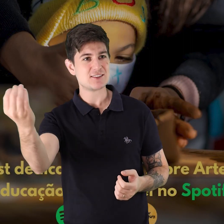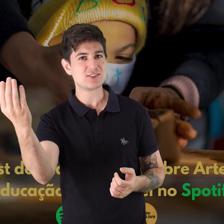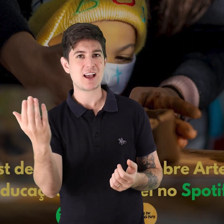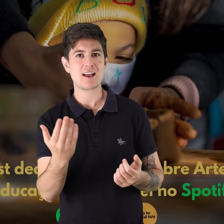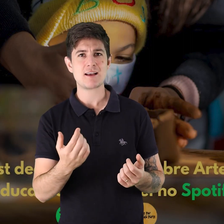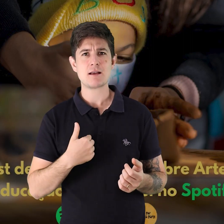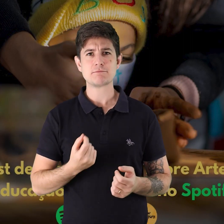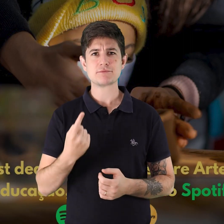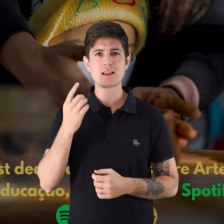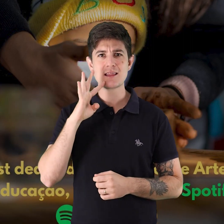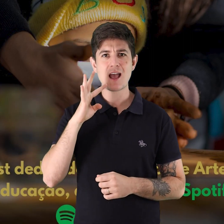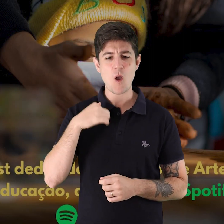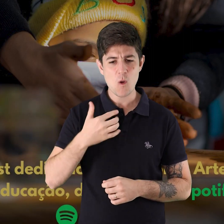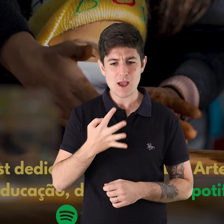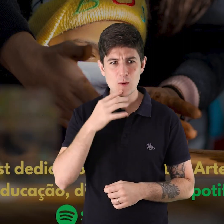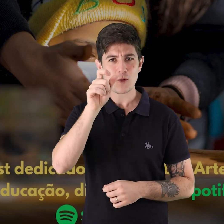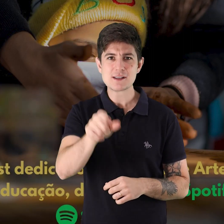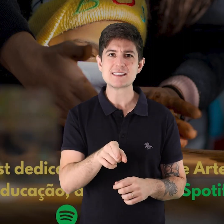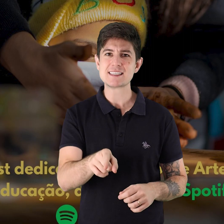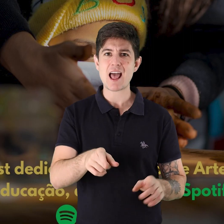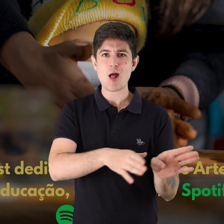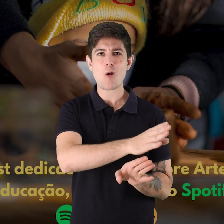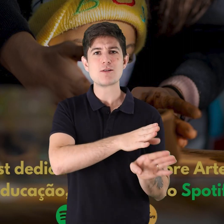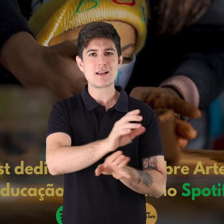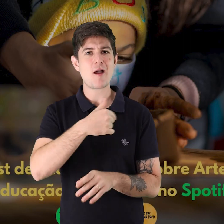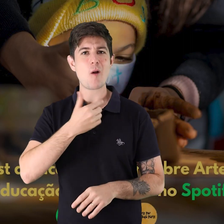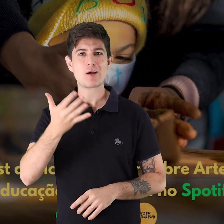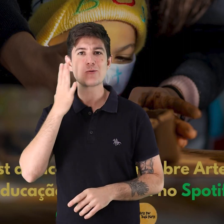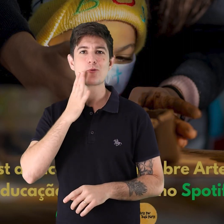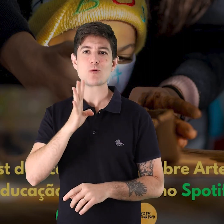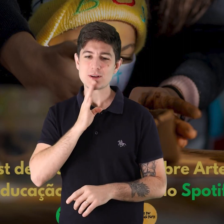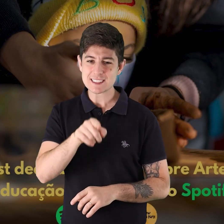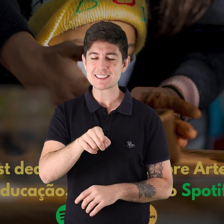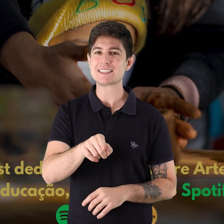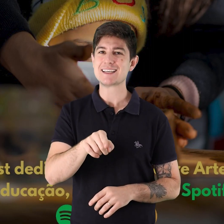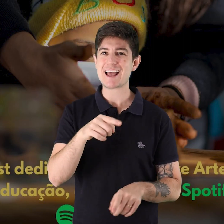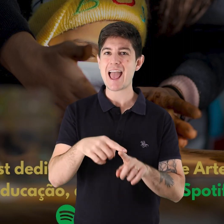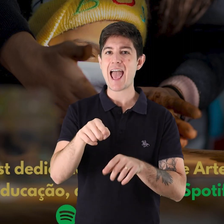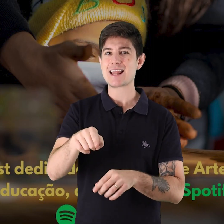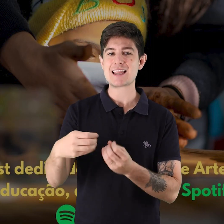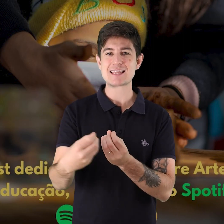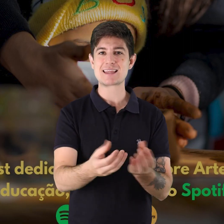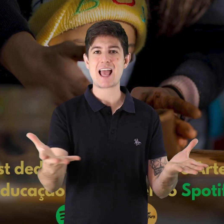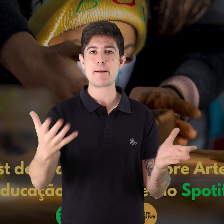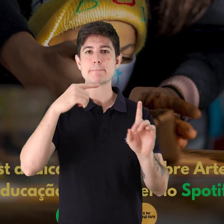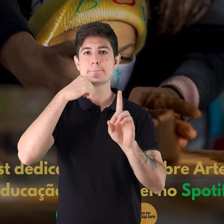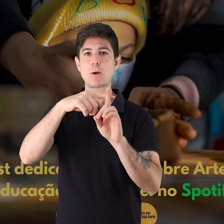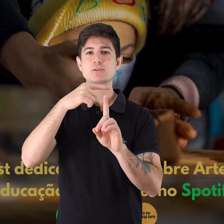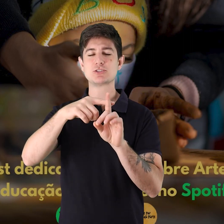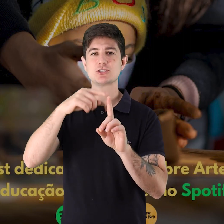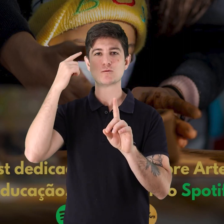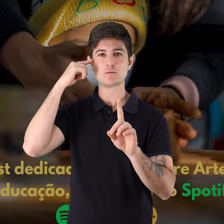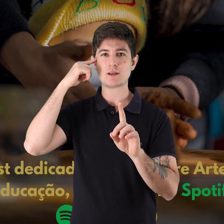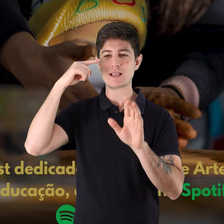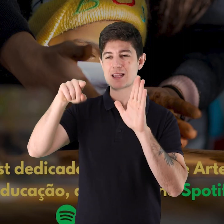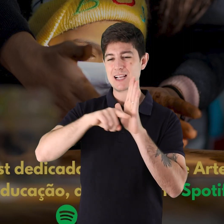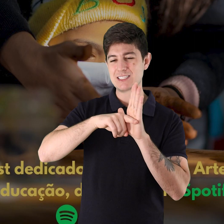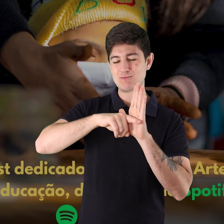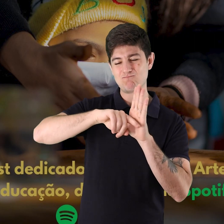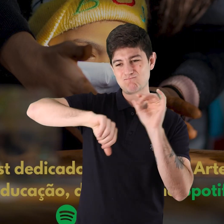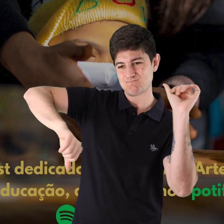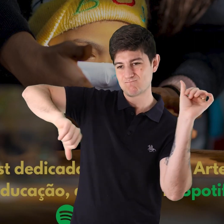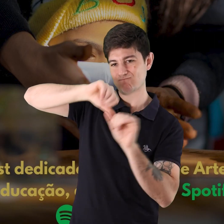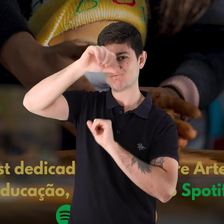Eu fiquei fascinada, porque eu falei assim, nossa, eu quero conhecer, aqui traz todo mundo, ela traz o olhar positivo, ela traz o olhar